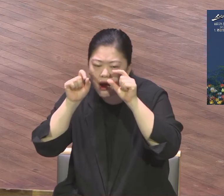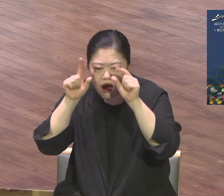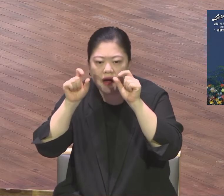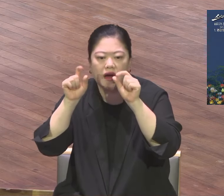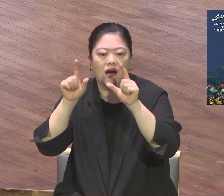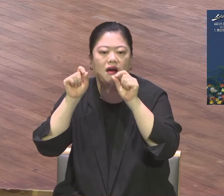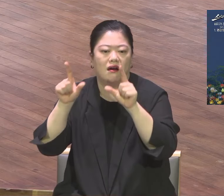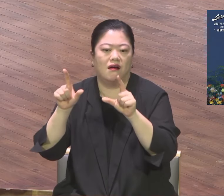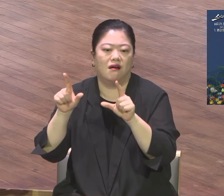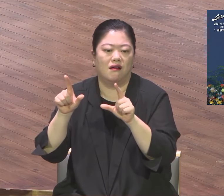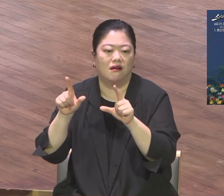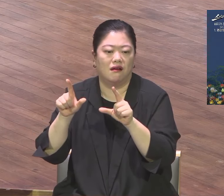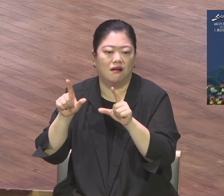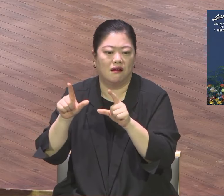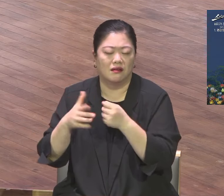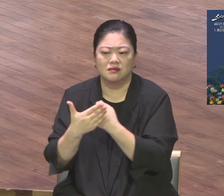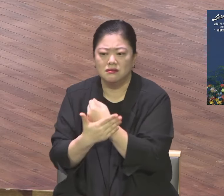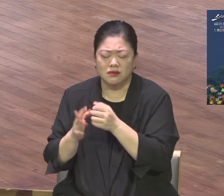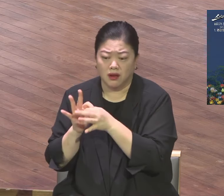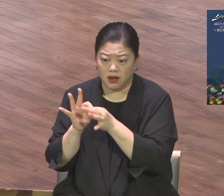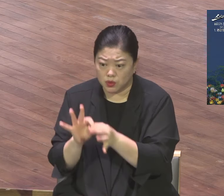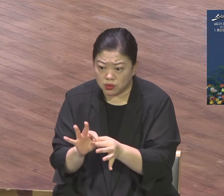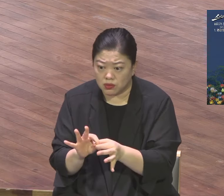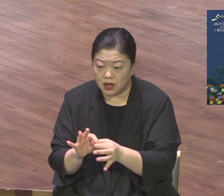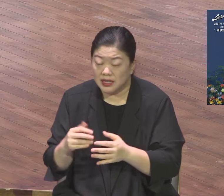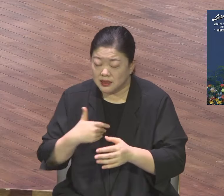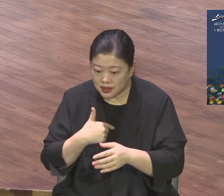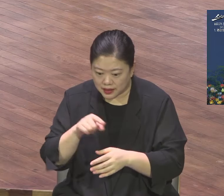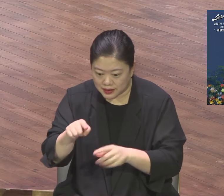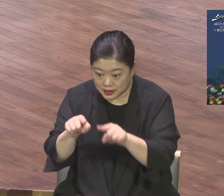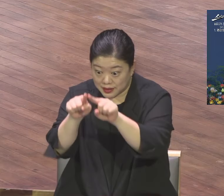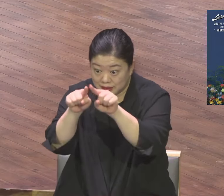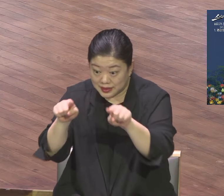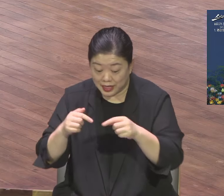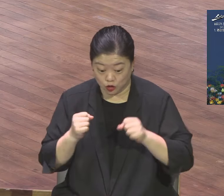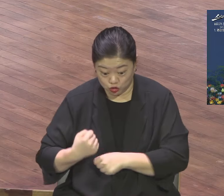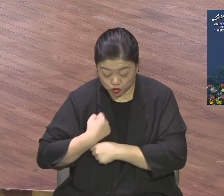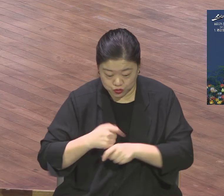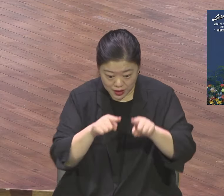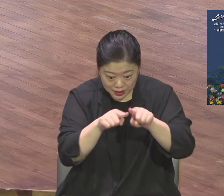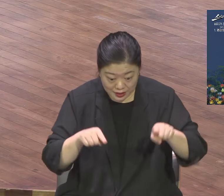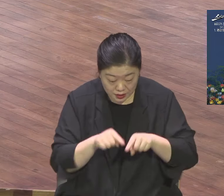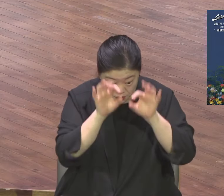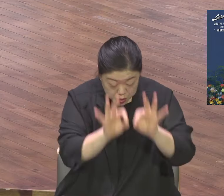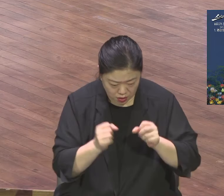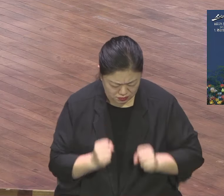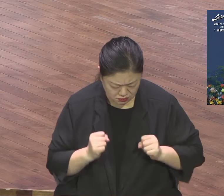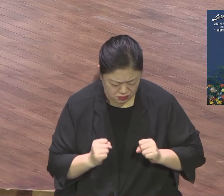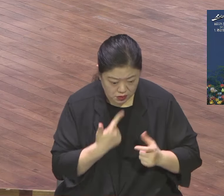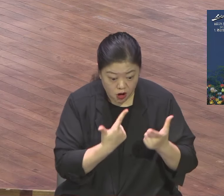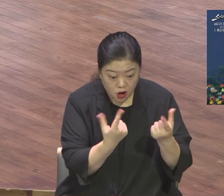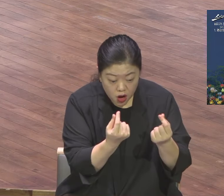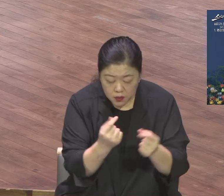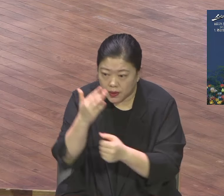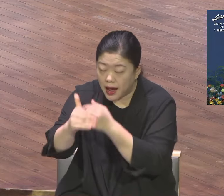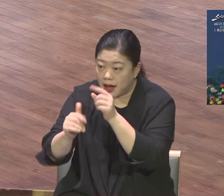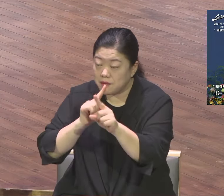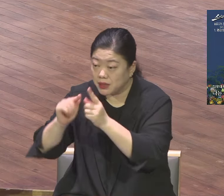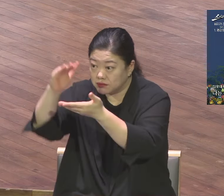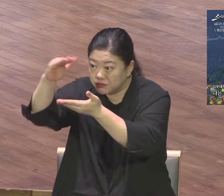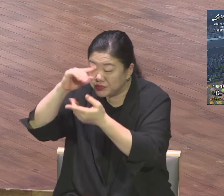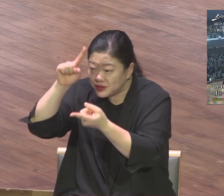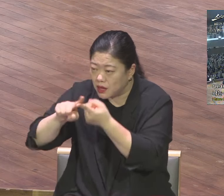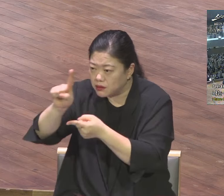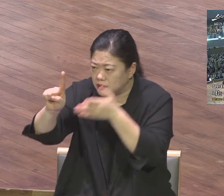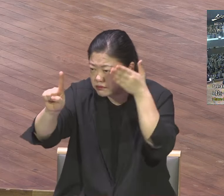그래서 하나님 은혜 감사해요. 지금까지 앞만 보고 달리고 있어. 데브도서 4장 7절로 8절에 밝힙니다. 나는